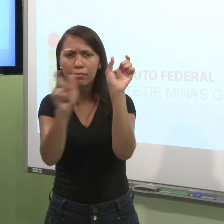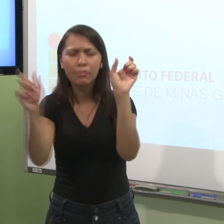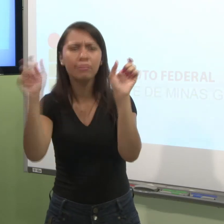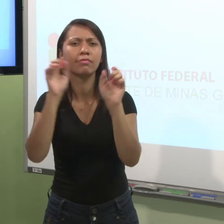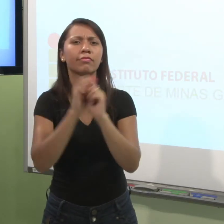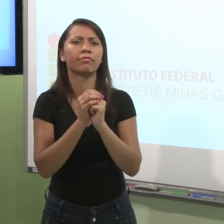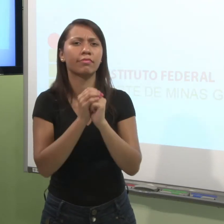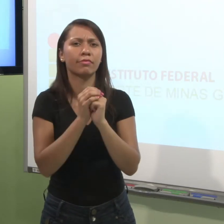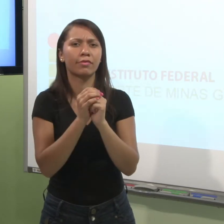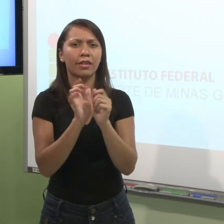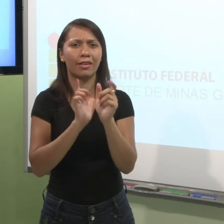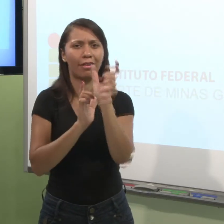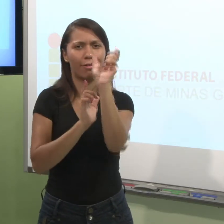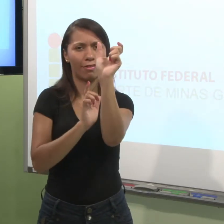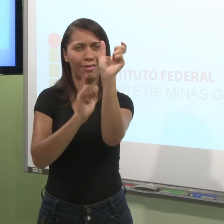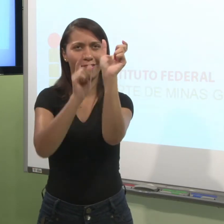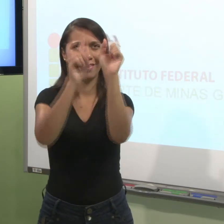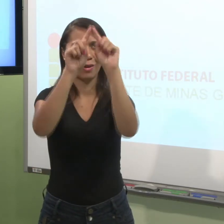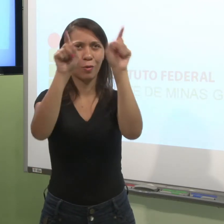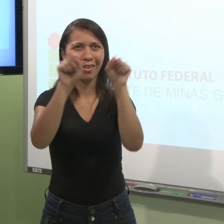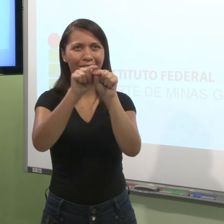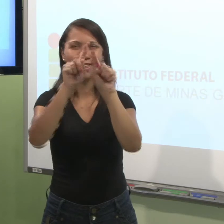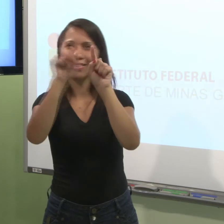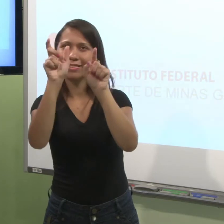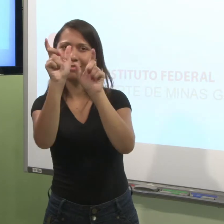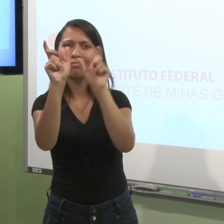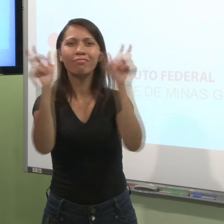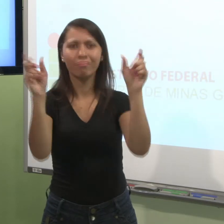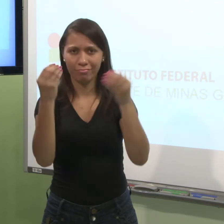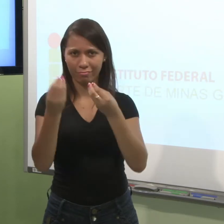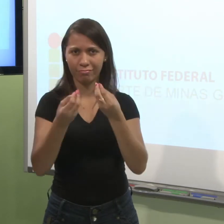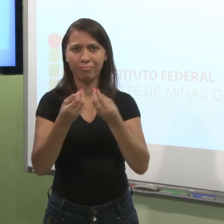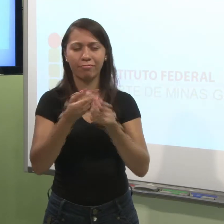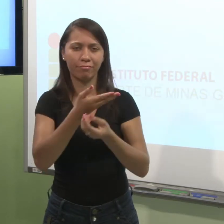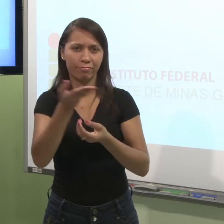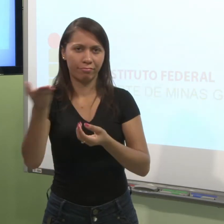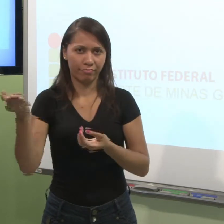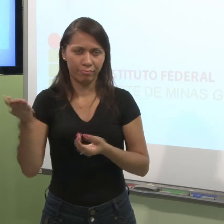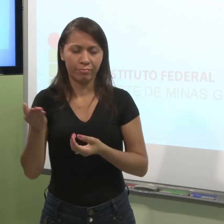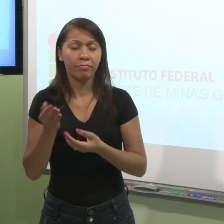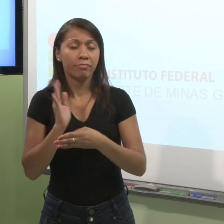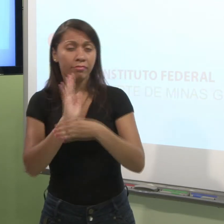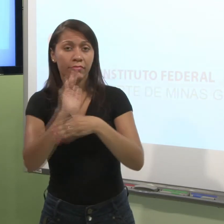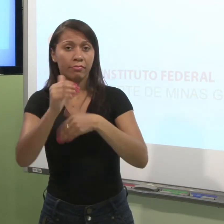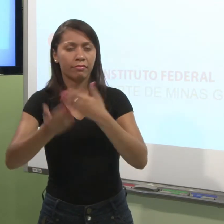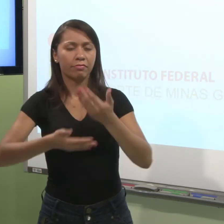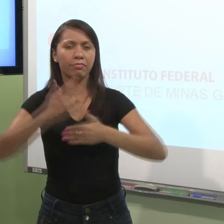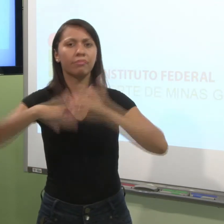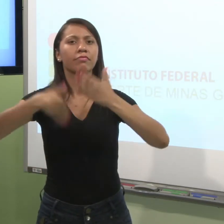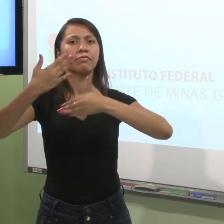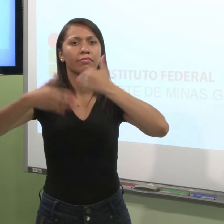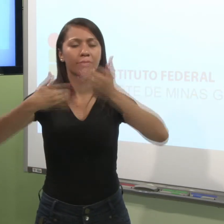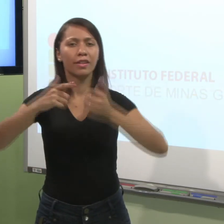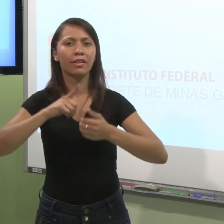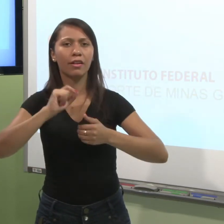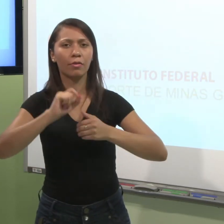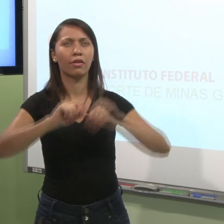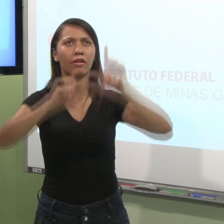falar sobre os principais recursos para alterar o visual de suas planilhas. Na barra de menus existe o menu